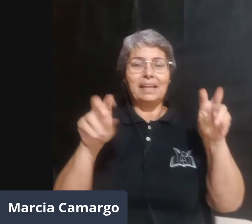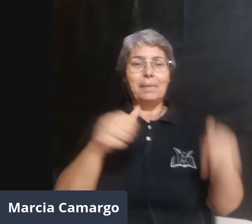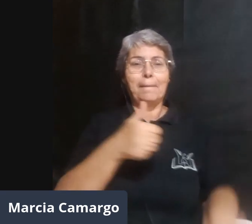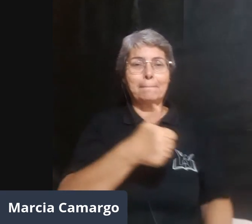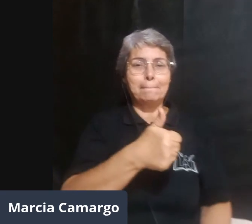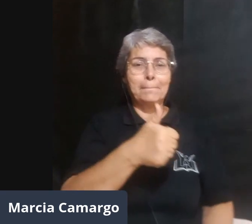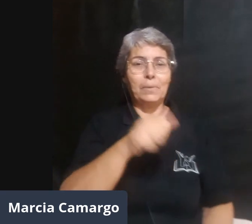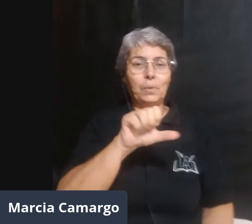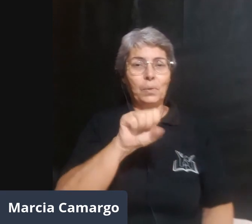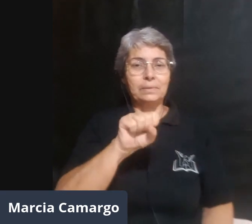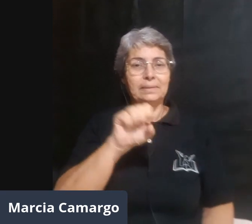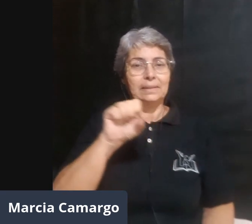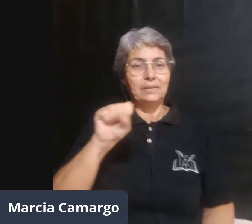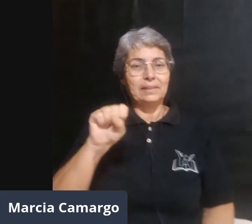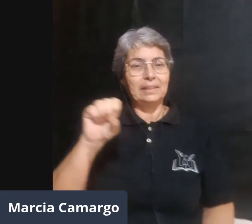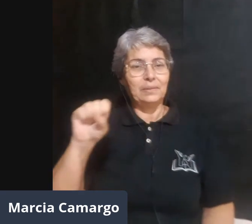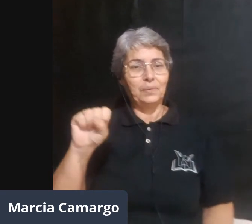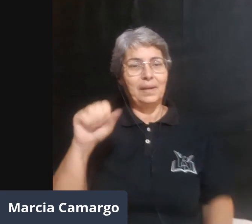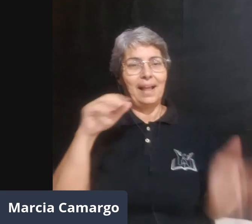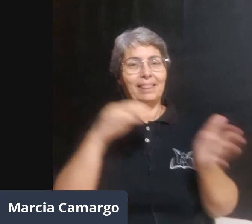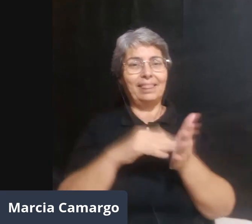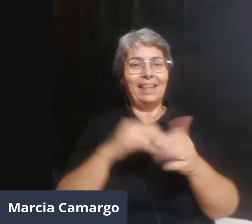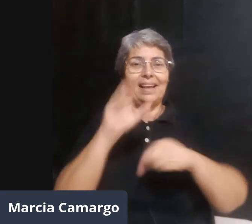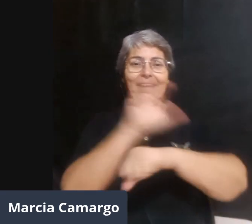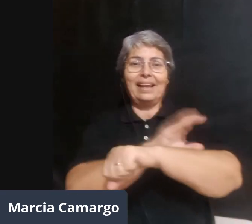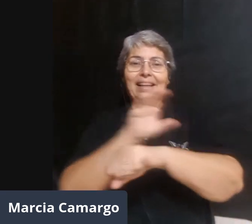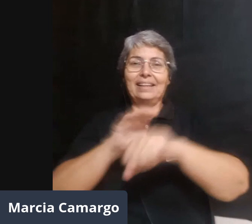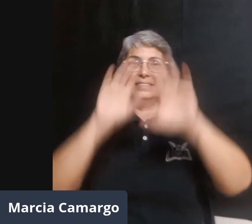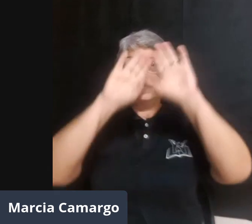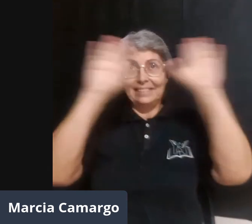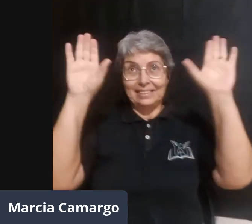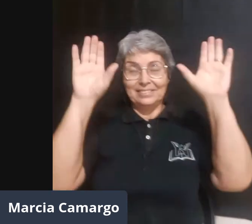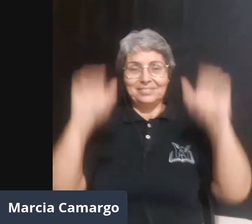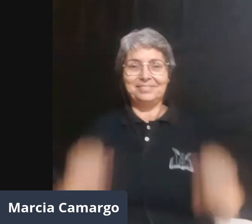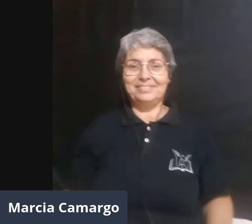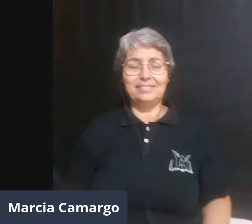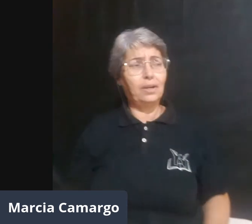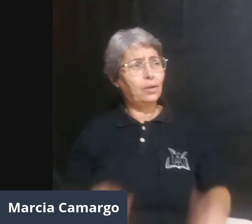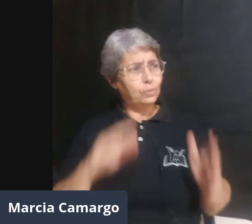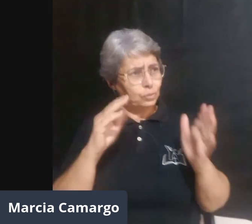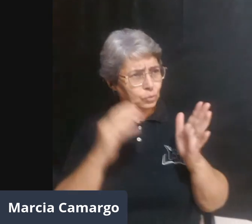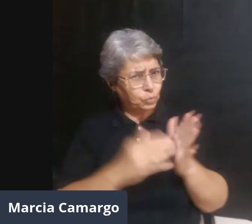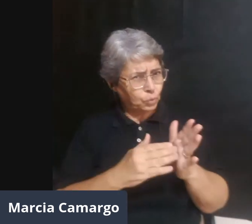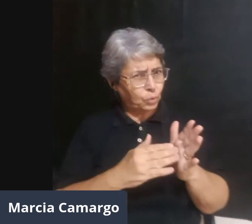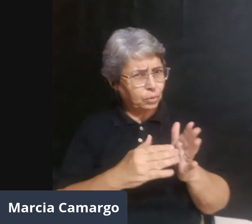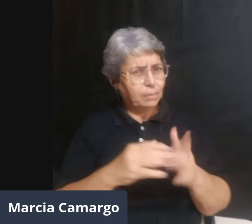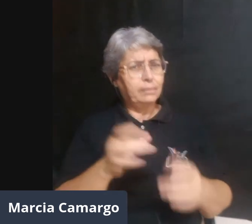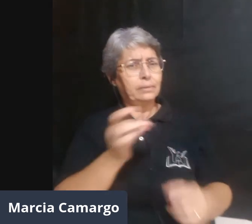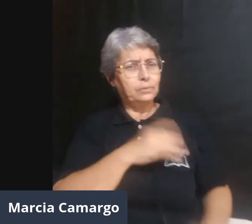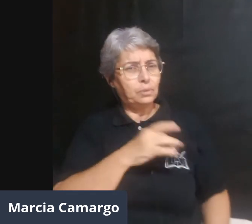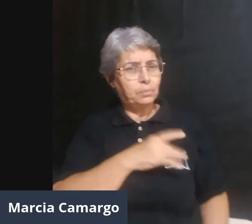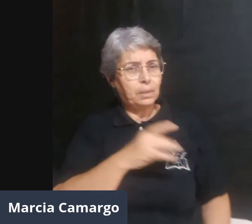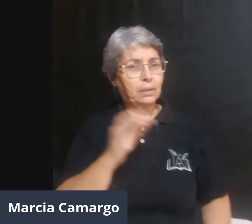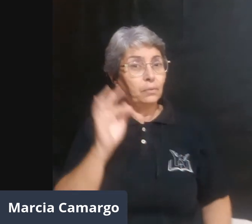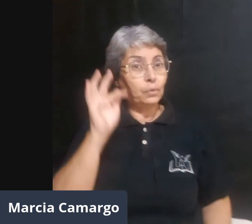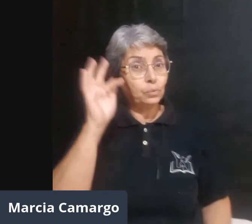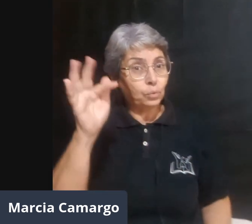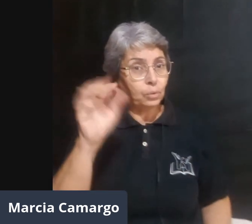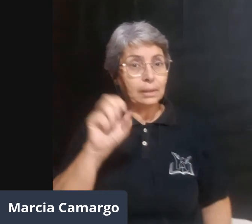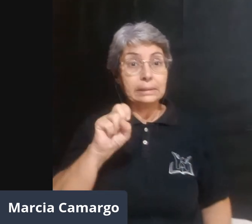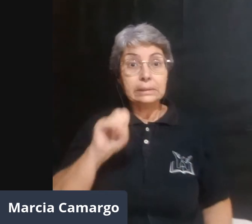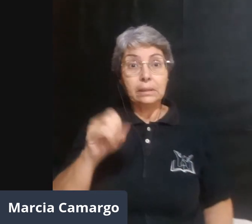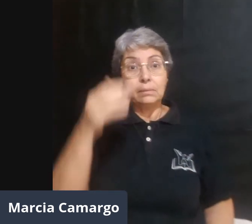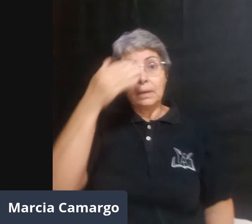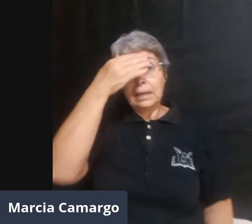Celestial. Porque tudo temos a temer quanto ao futuro, ao nos esquecermos da nossa história passada. Eu